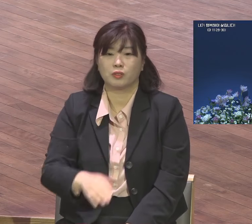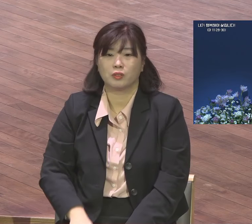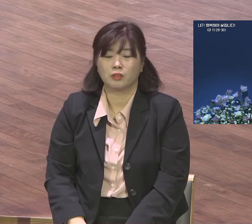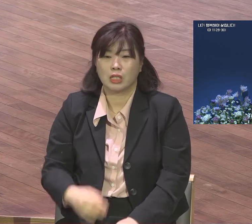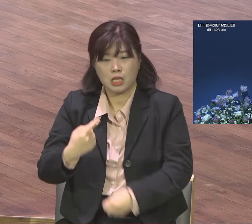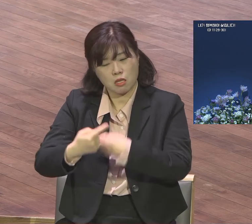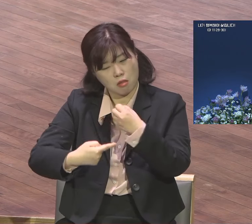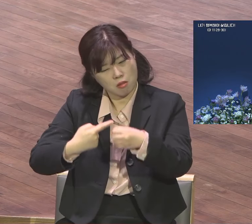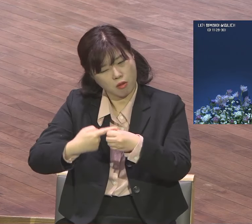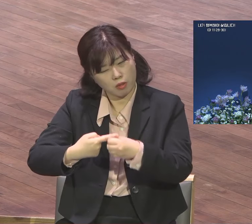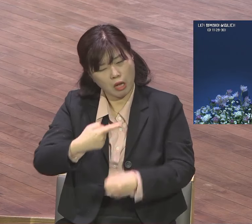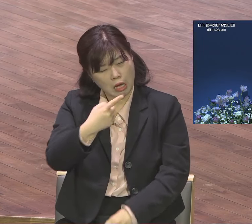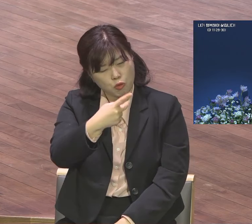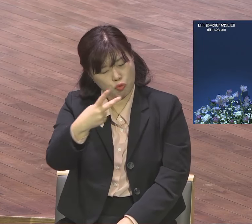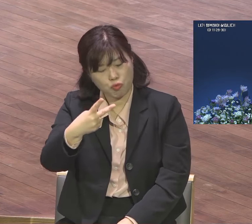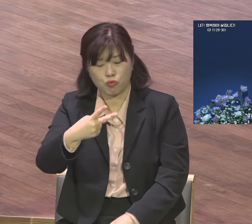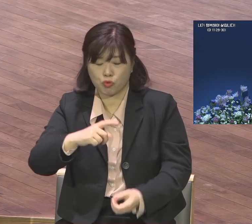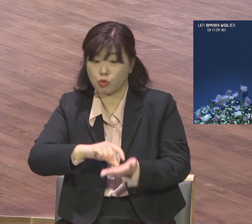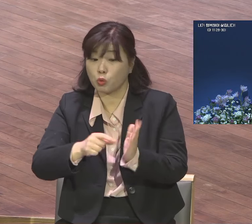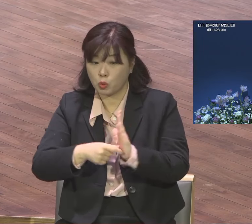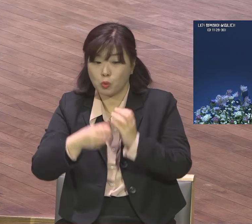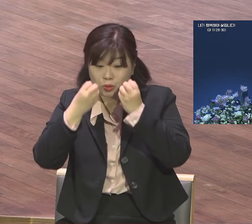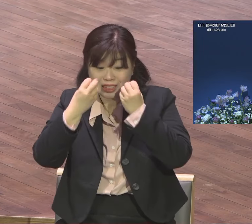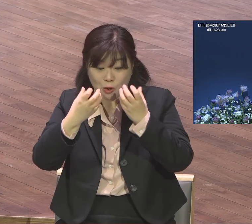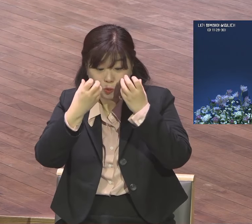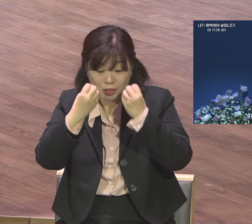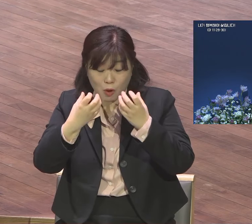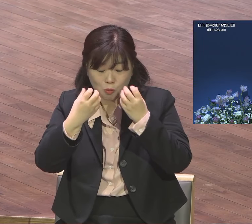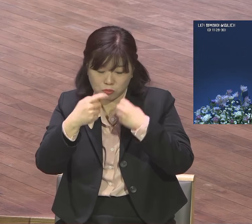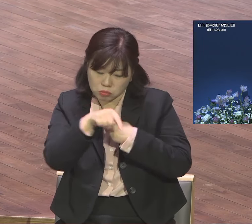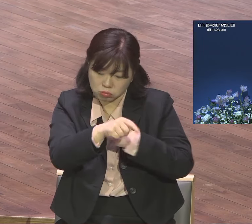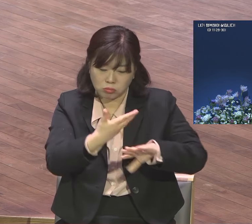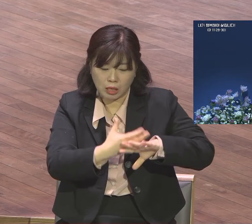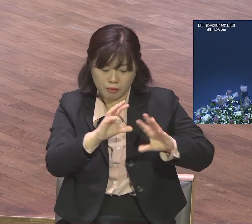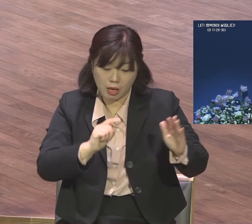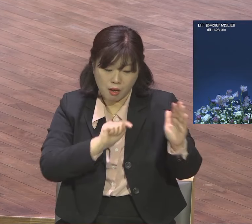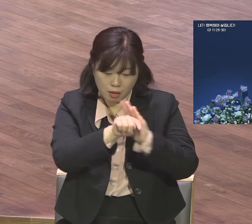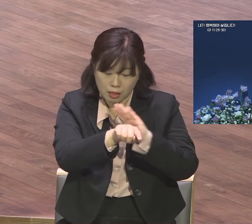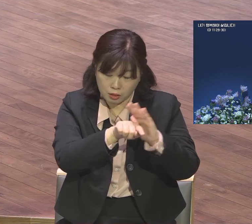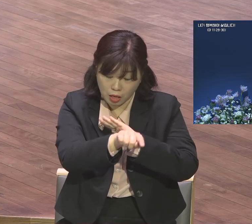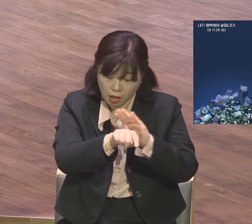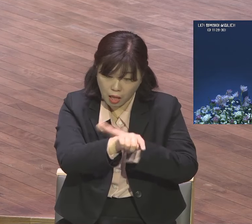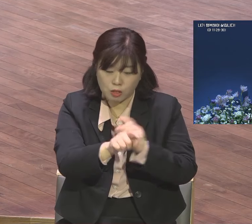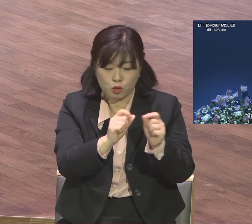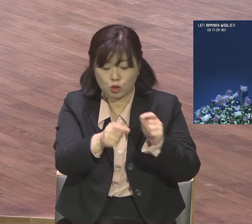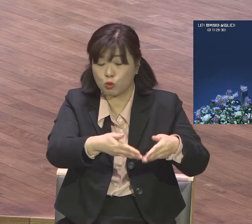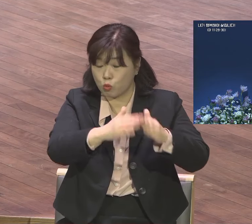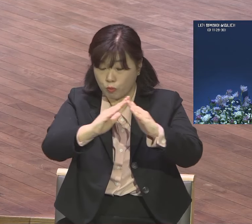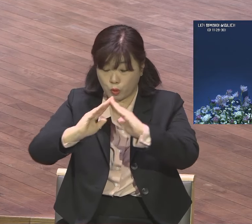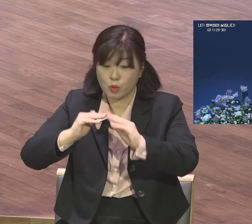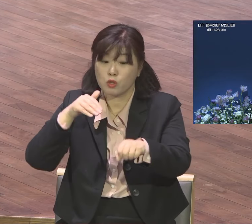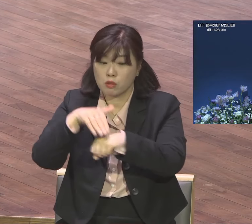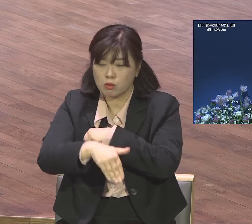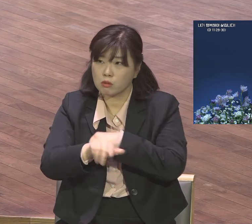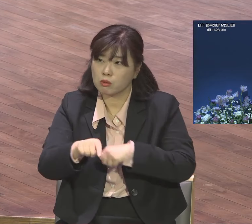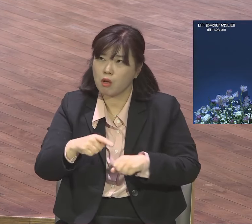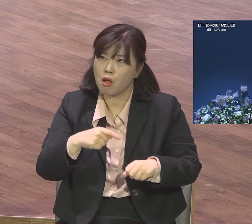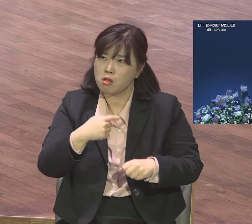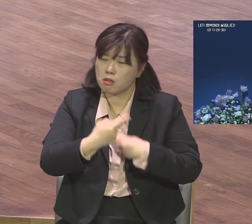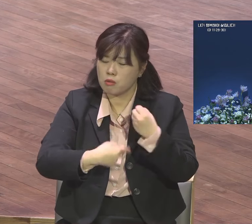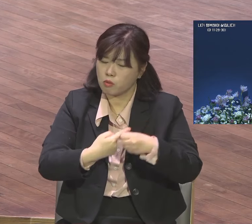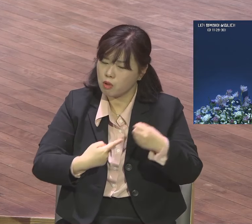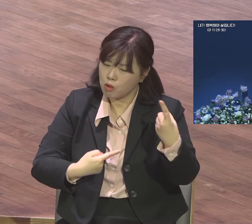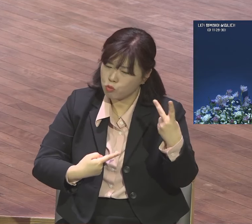나라입니다. 사실 매달 한 나라씩 세운다 해도 20년이 걸립니다. 그런데